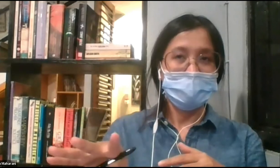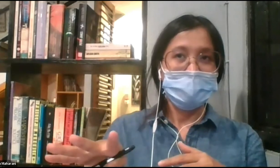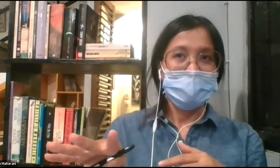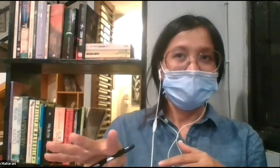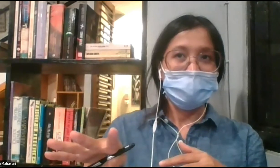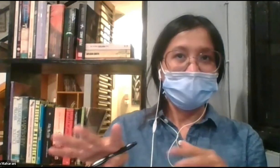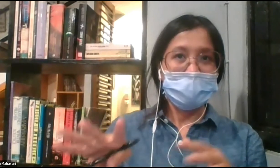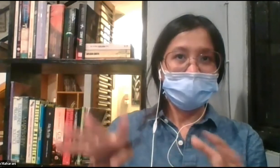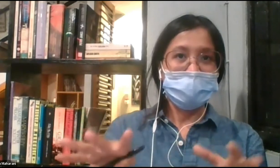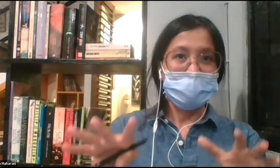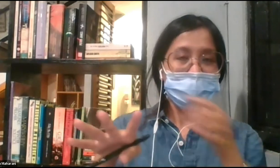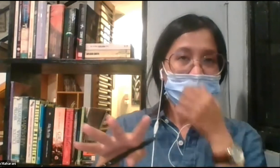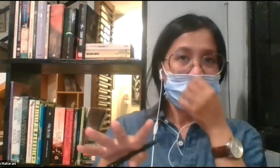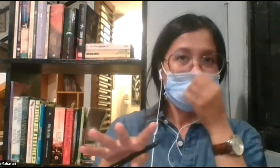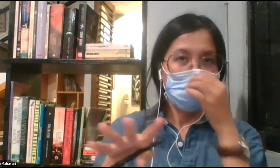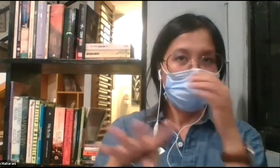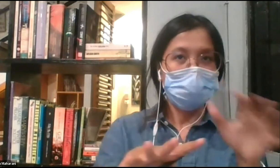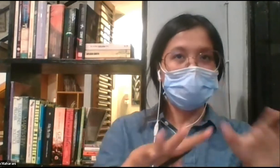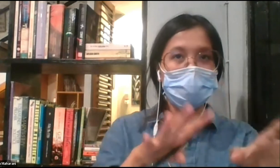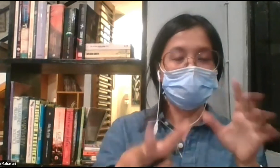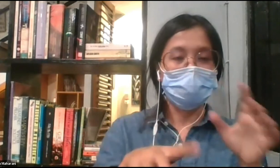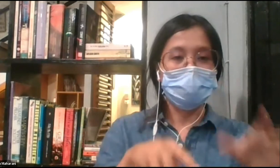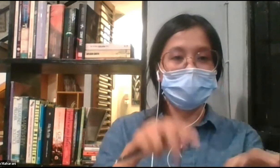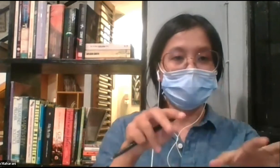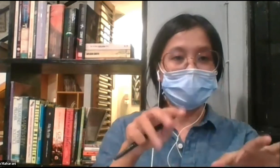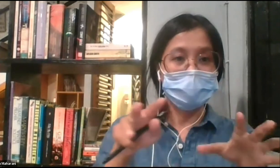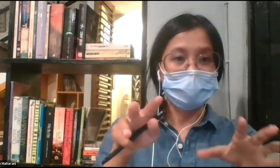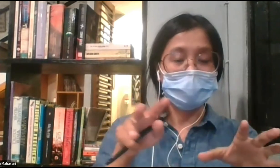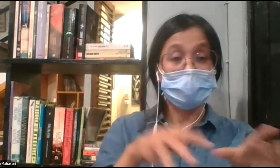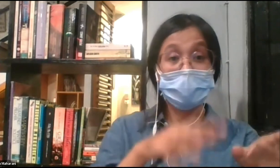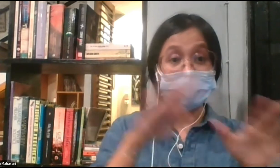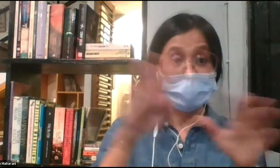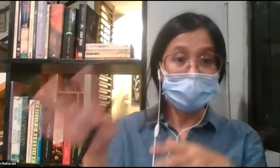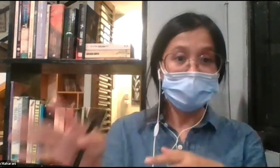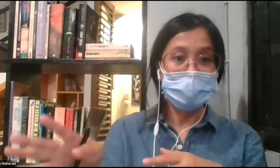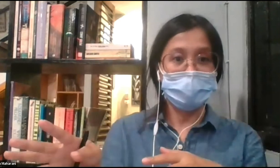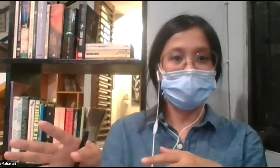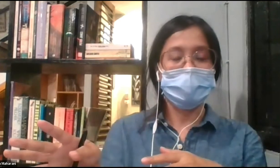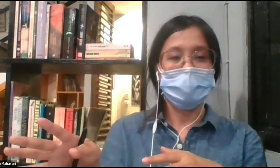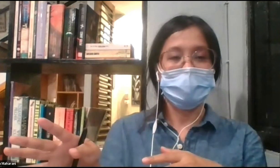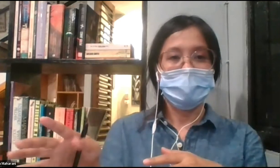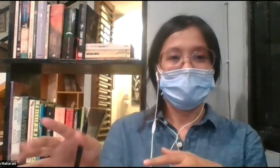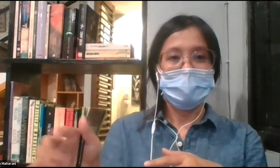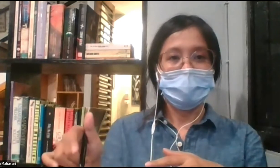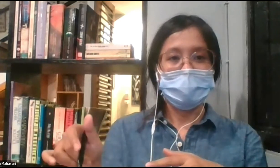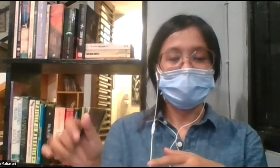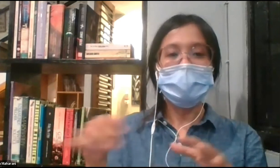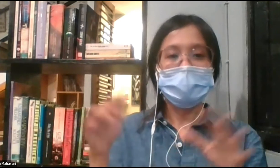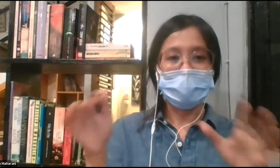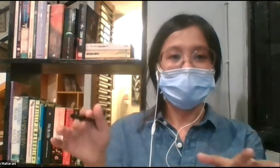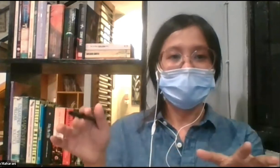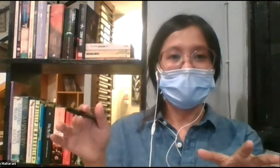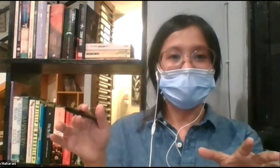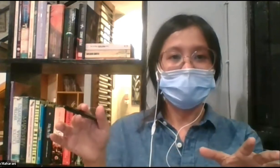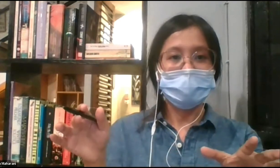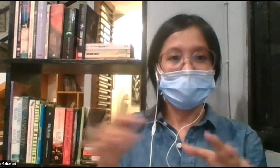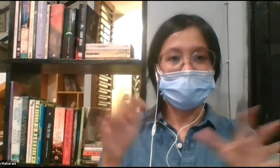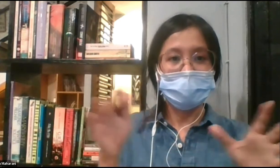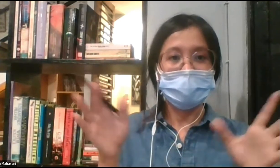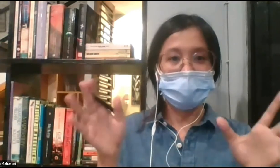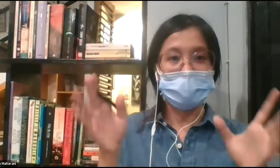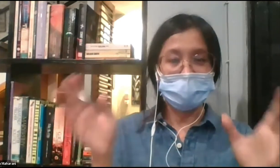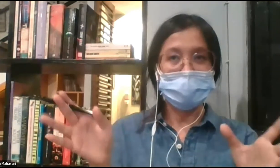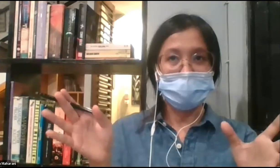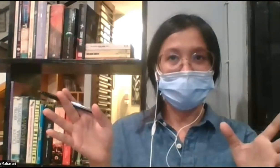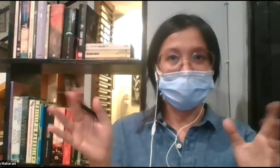melihat apakah kita salah dalam menulis atau ejaannya misalnya. Nah, saya nggak tahu apakah di